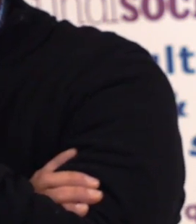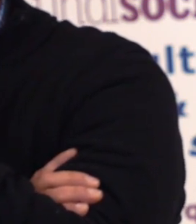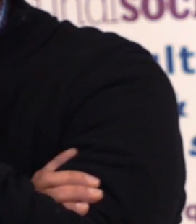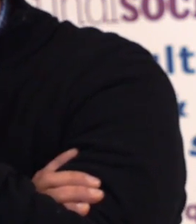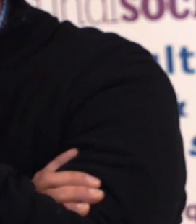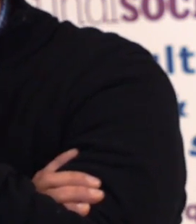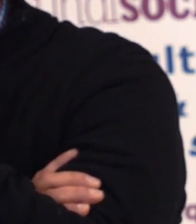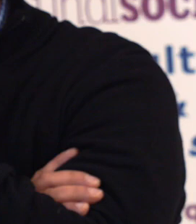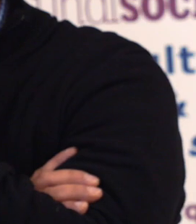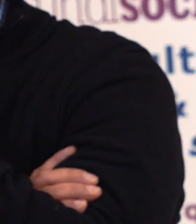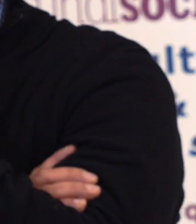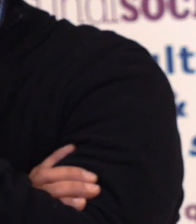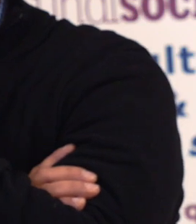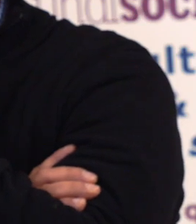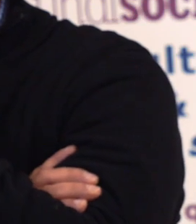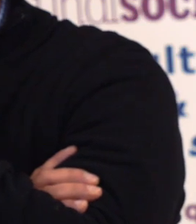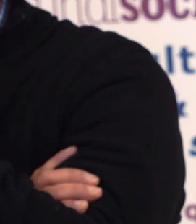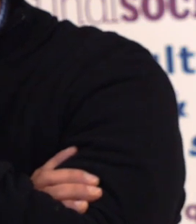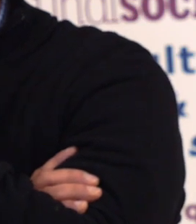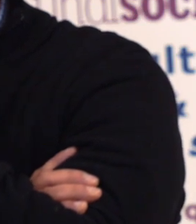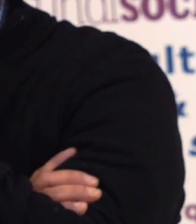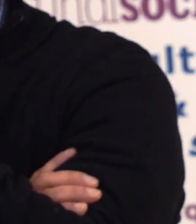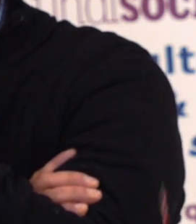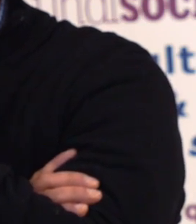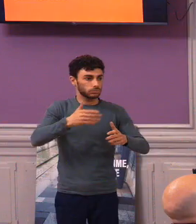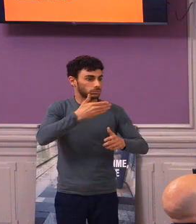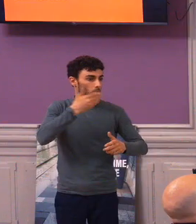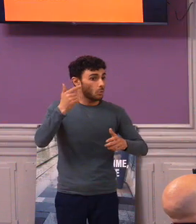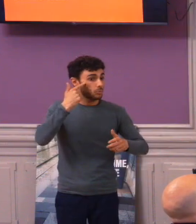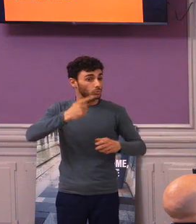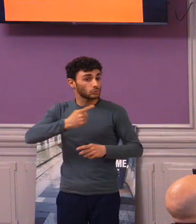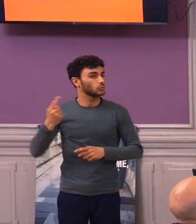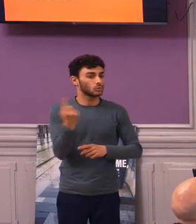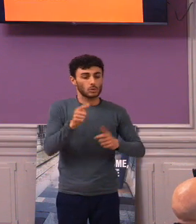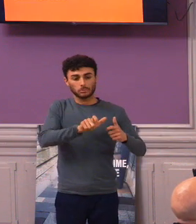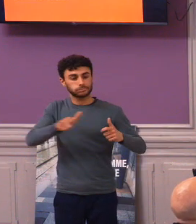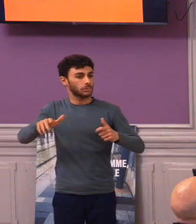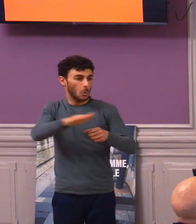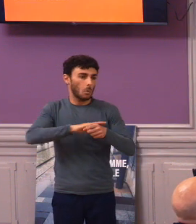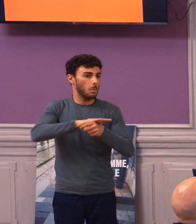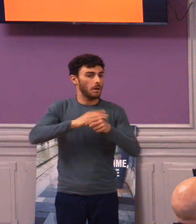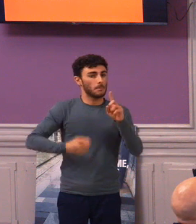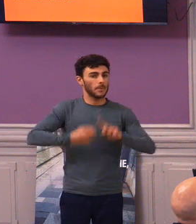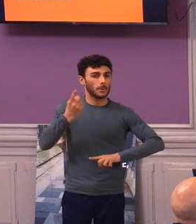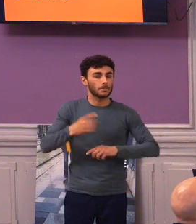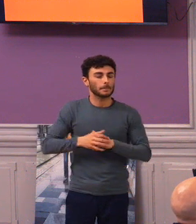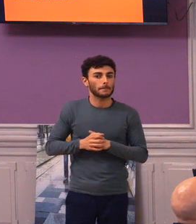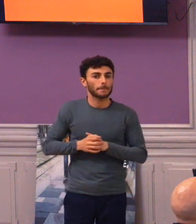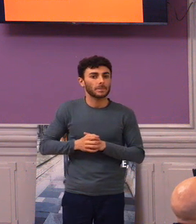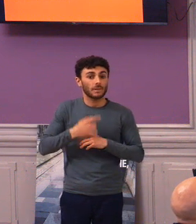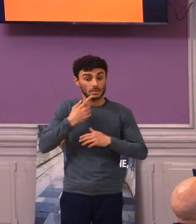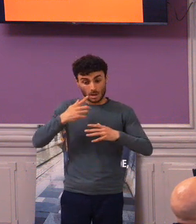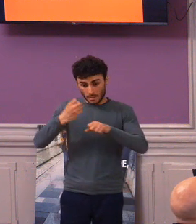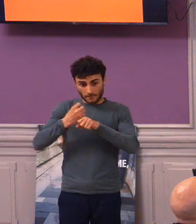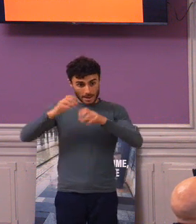l'administration il y a une écoute un accueil aussi tout va aller mieux pour tout le monde donc c'est vraiment une globalité qui est très importante du coup dans cette